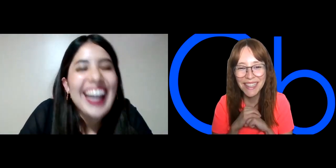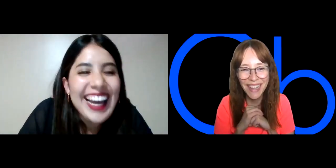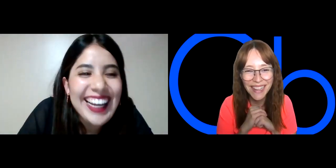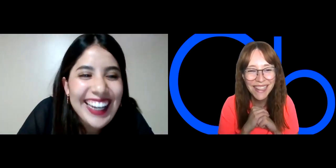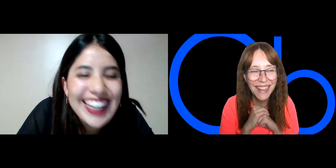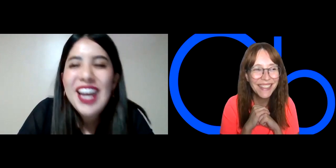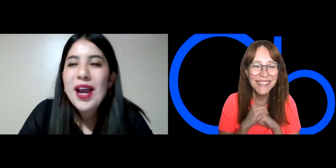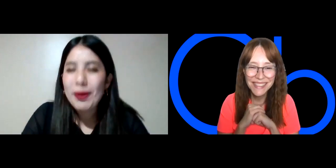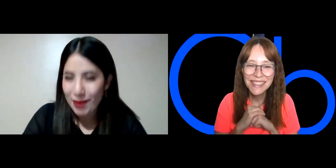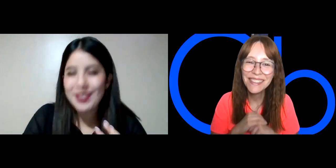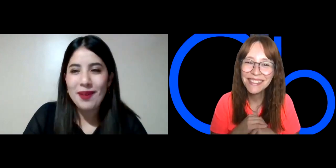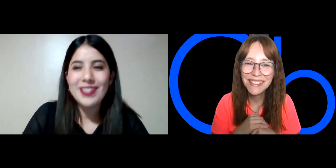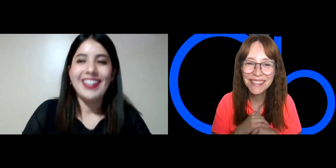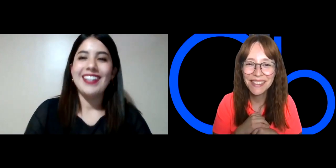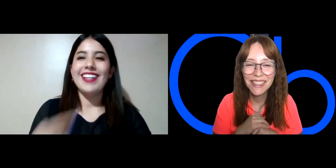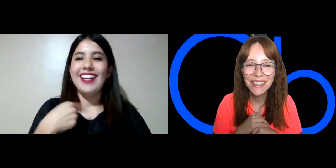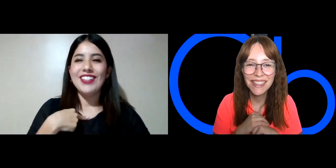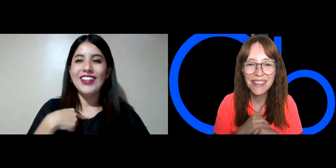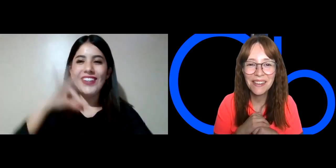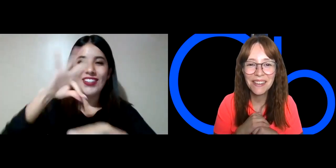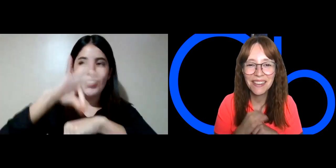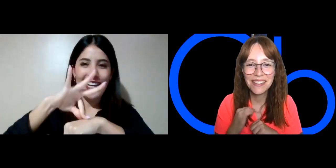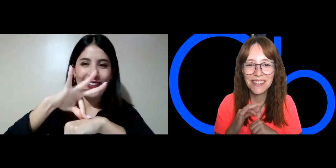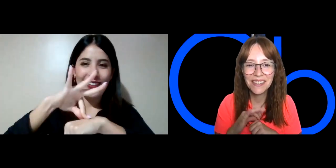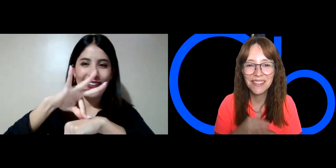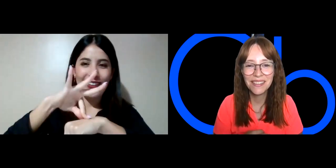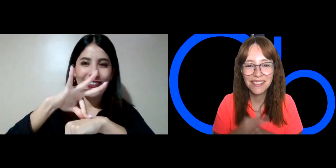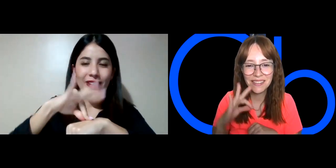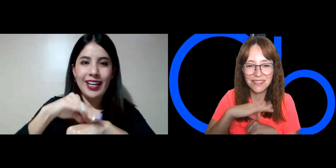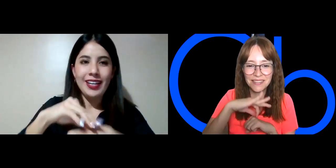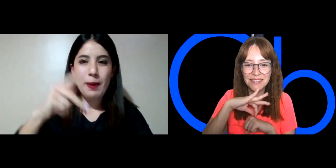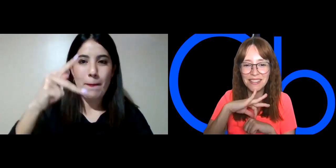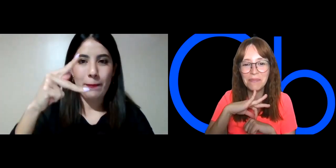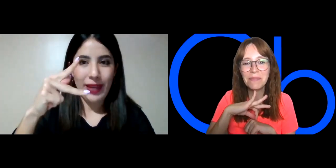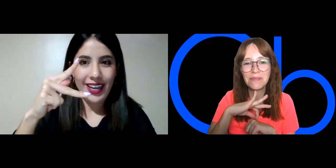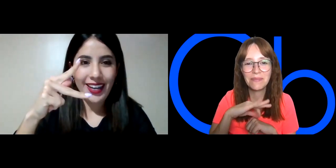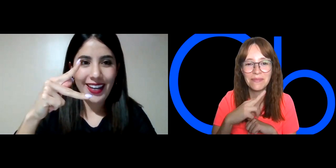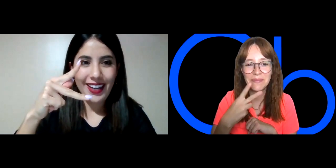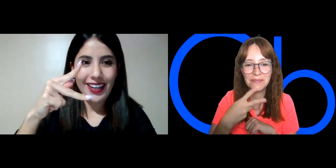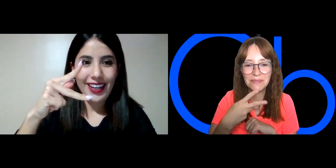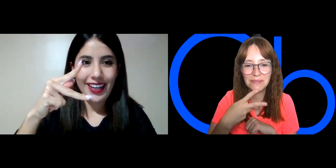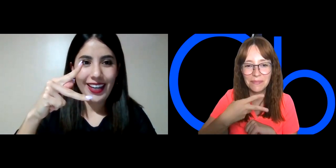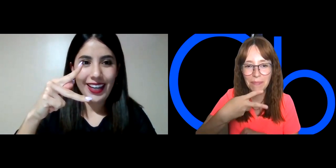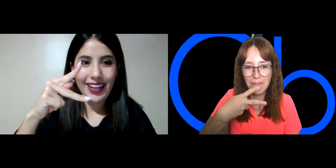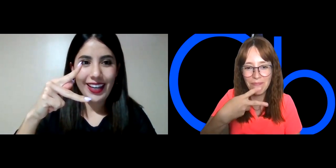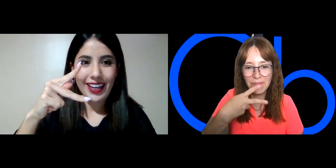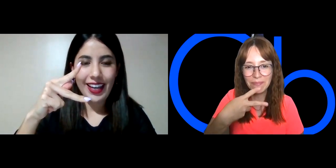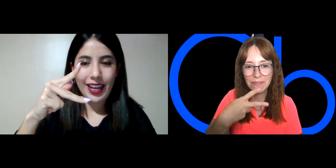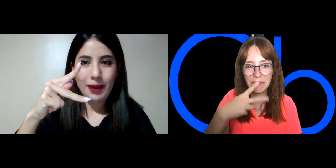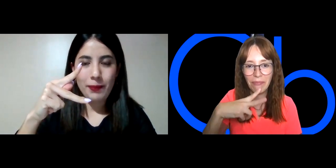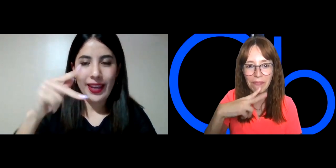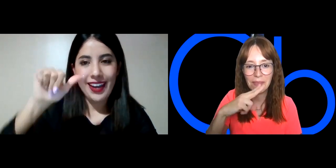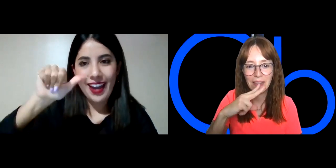nombre. Lo vamos a hacer, yo soy la doctora P,